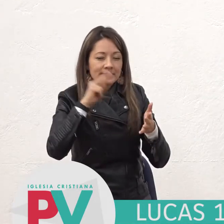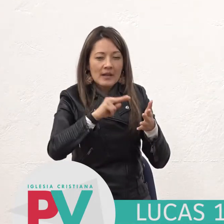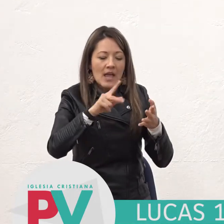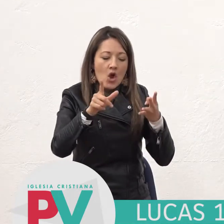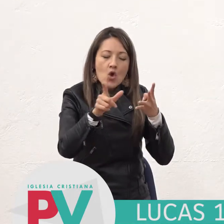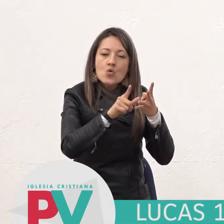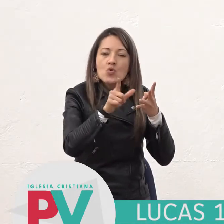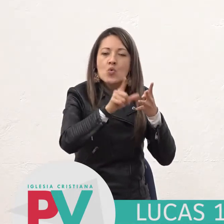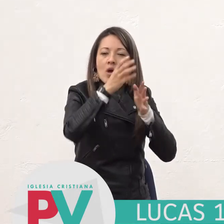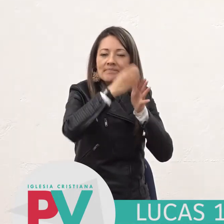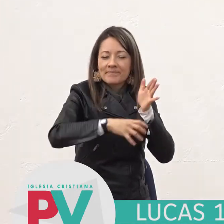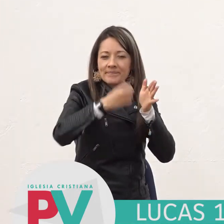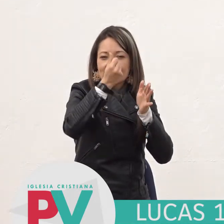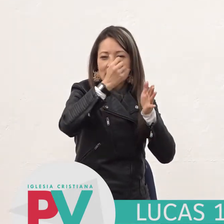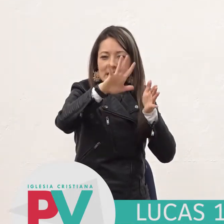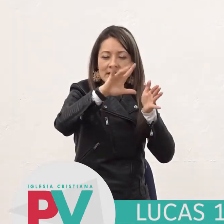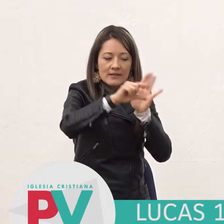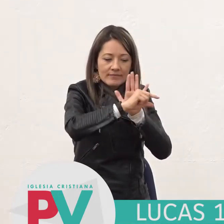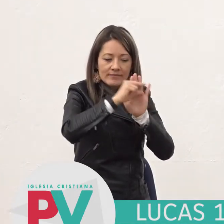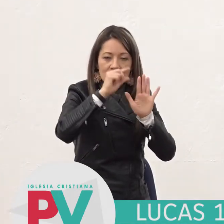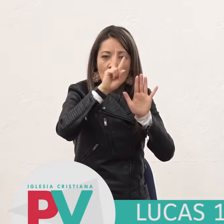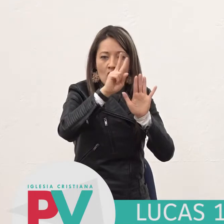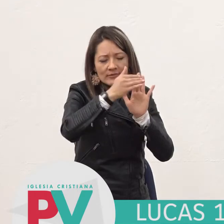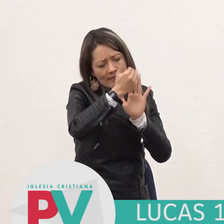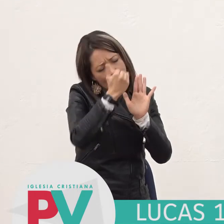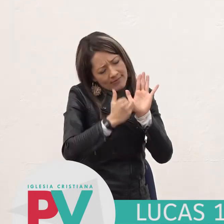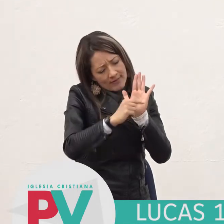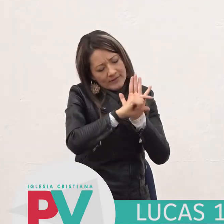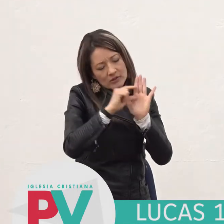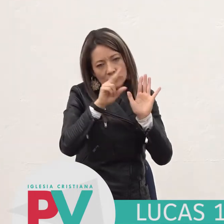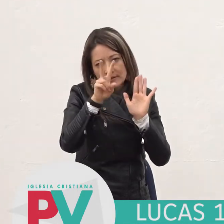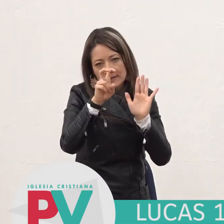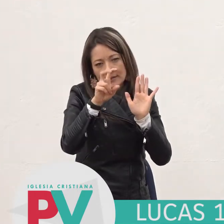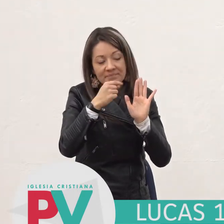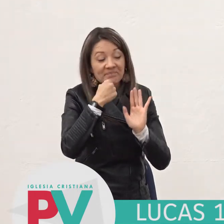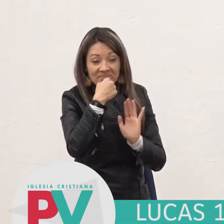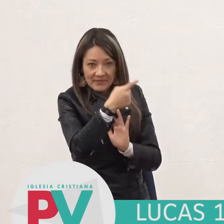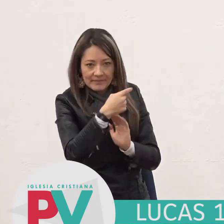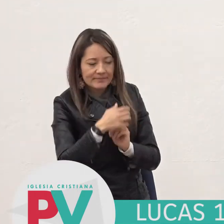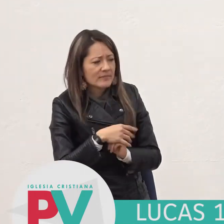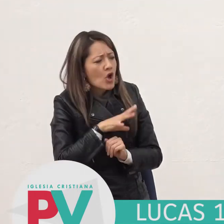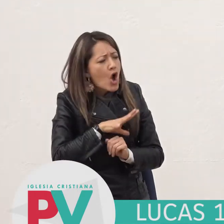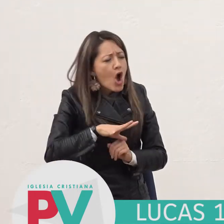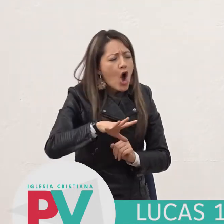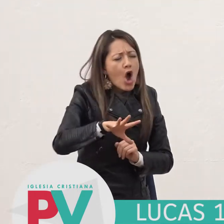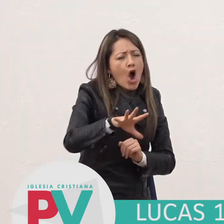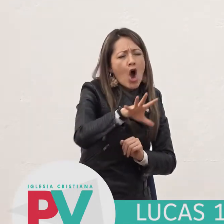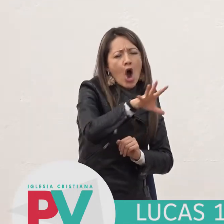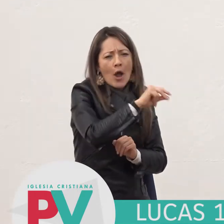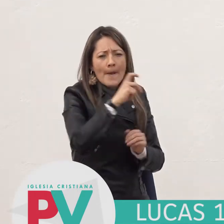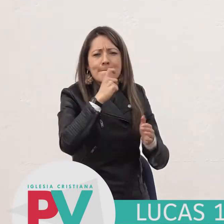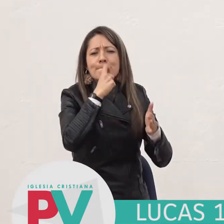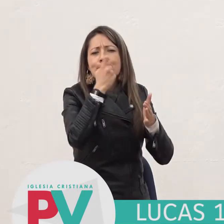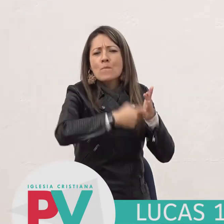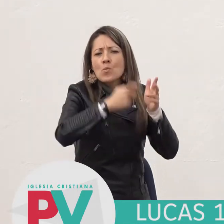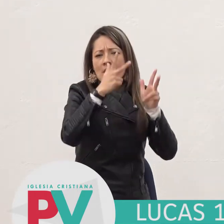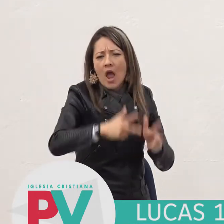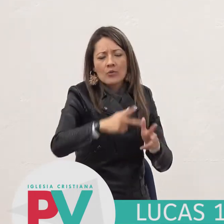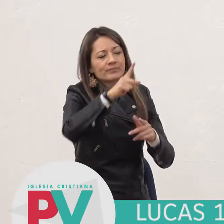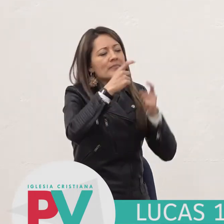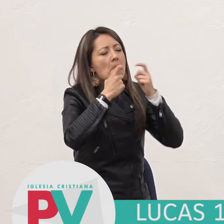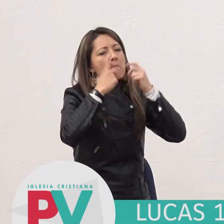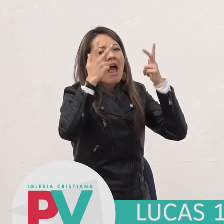Lucas 15, 2 al 7. Dice, se acercaban a Jesús todos los publicanos y pecadores para